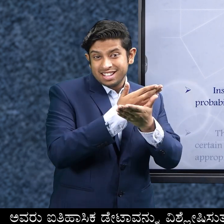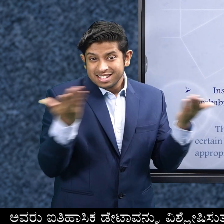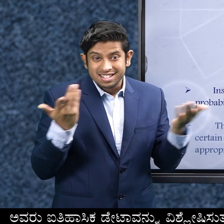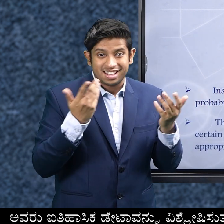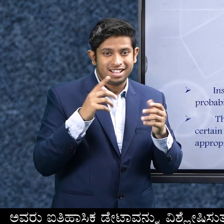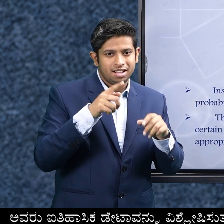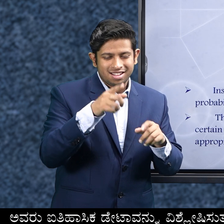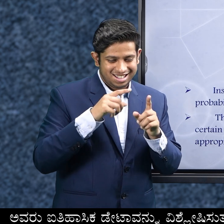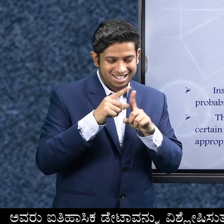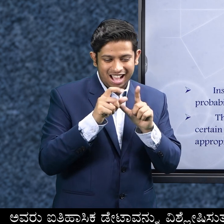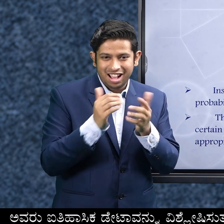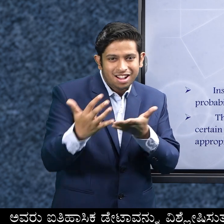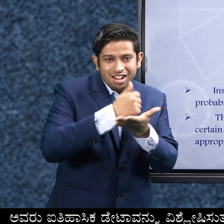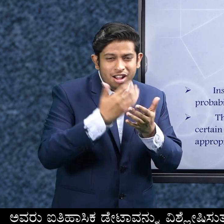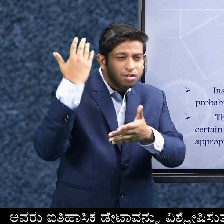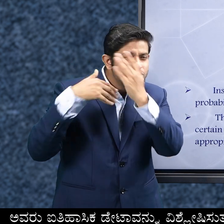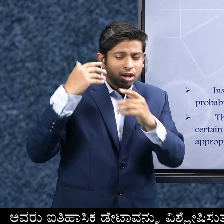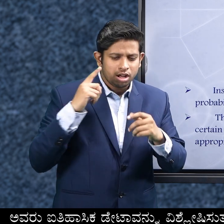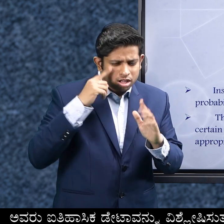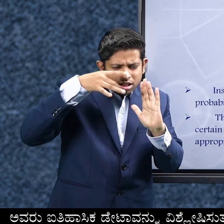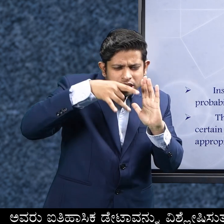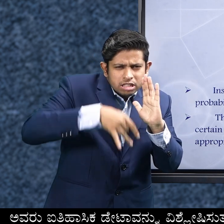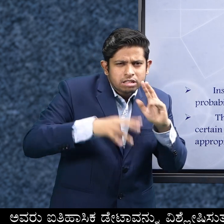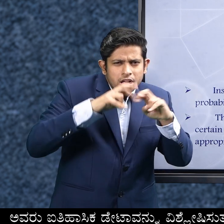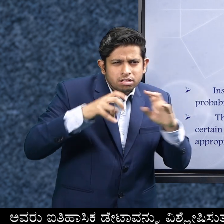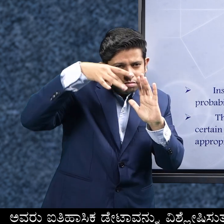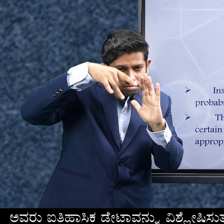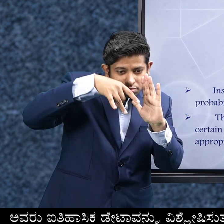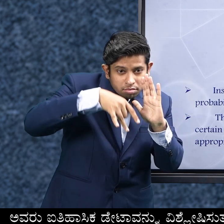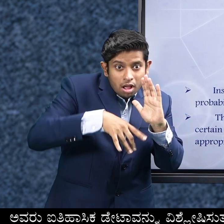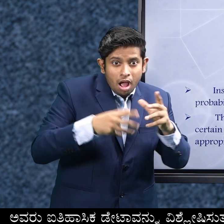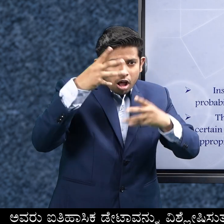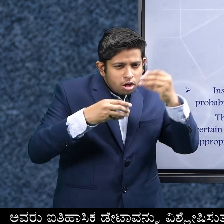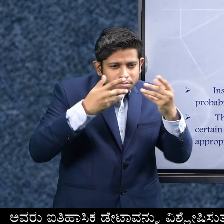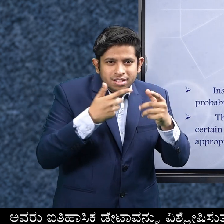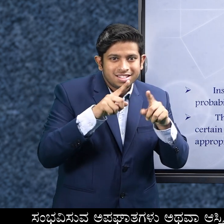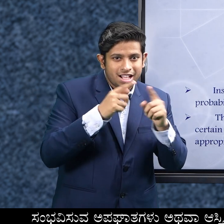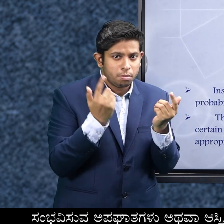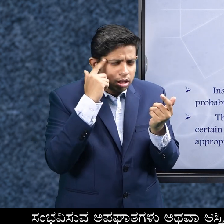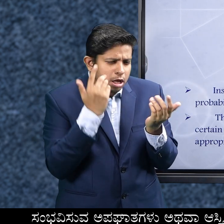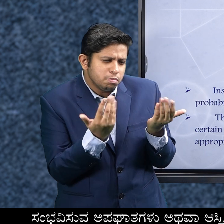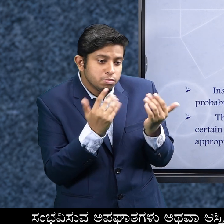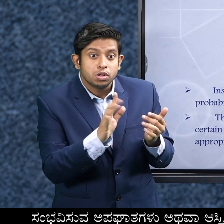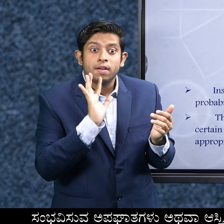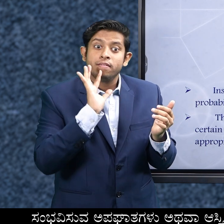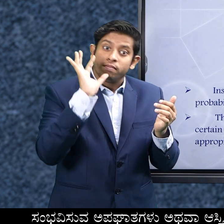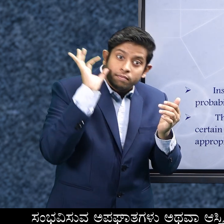ಅವು ಐತಿಹಾಸಿಕ ಡೇಟಾವನ್ನ ವಿಶ್ಲೇಷಿಸುತ್ತಾರೆ ಮತ್ತು ಸೂಕ್ತವಾದ ಕವರೇಜ್ ದರಗಳನ್ನ ಹೊಂದಿಸಲು ಸಂಭವನೀಯ ಅಪಘಾತಗಳು ಅಥವಾ